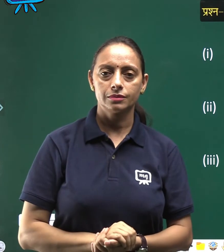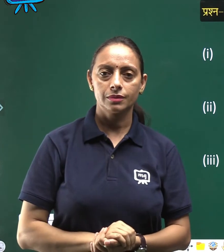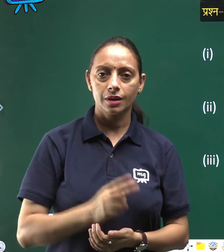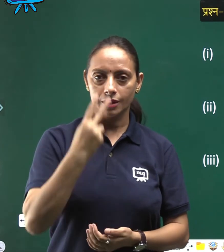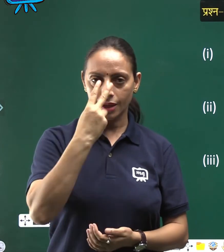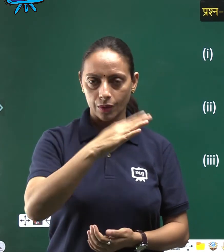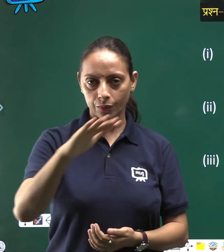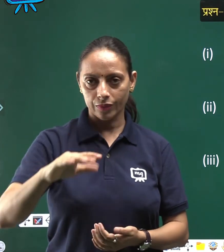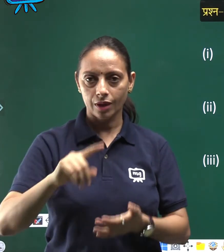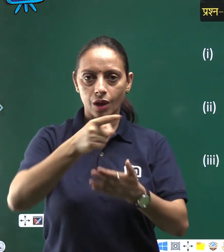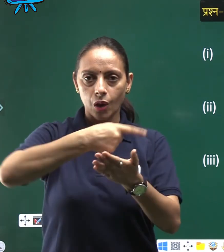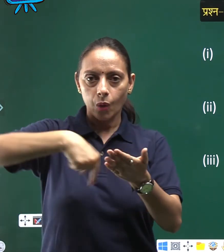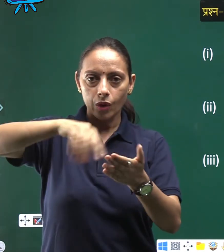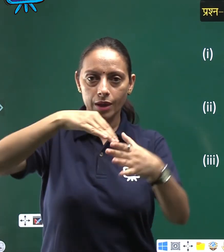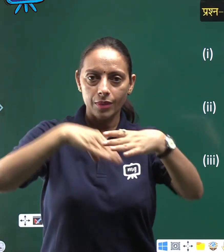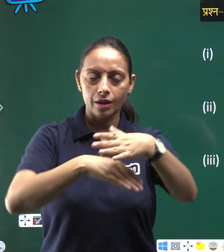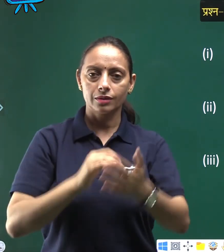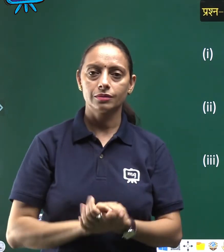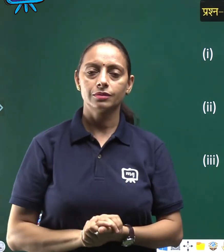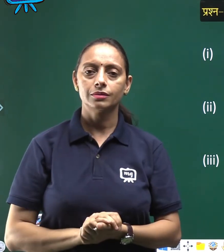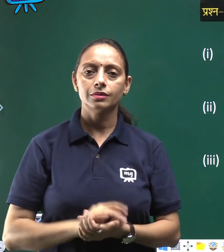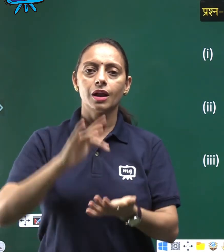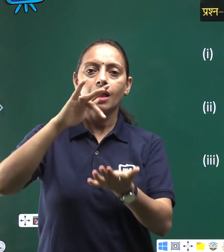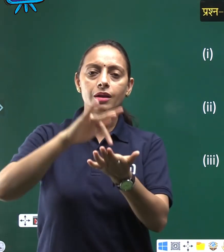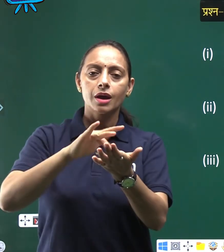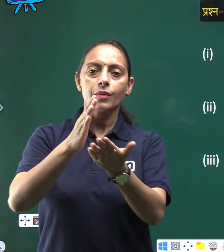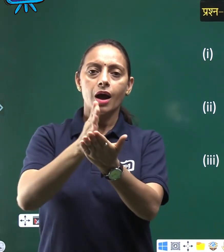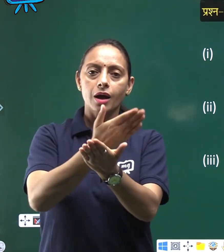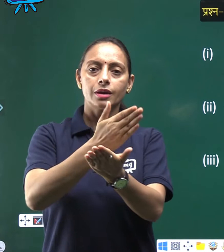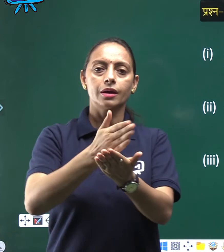देखो इस गोले में जहाँ पे आधा,